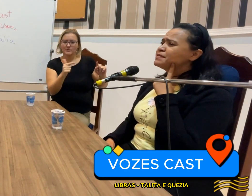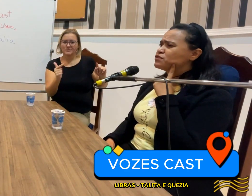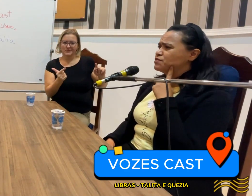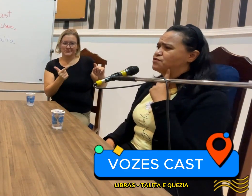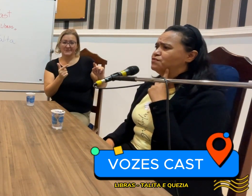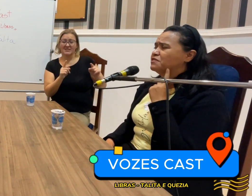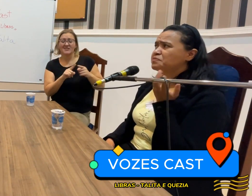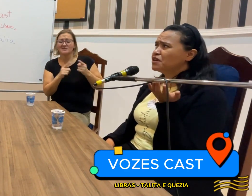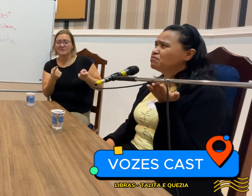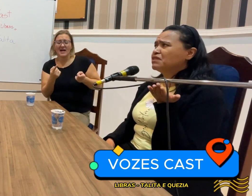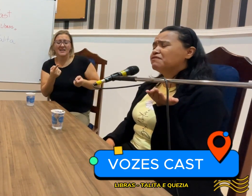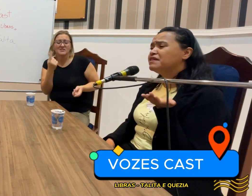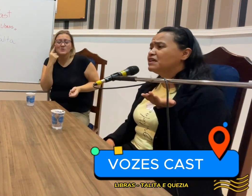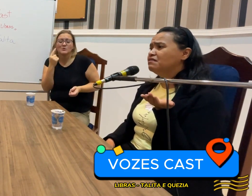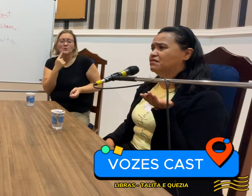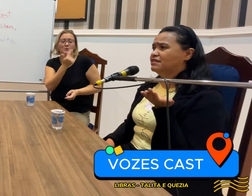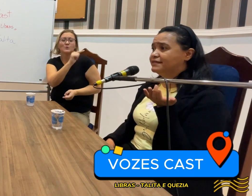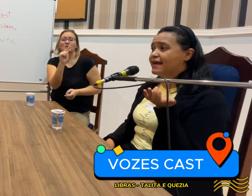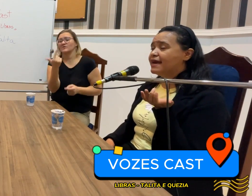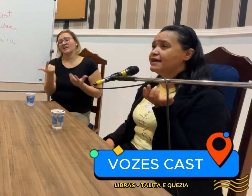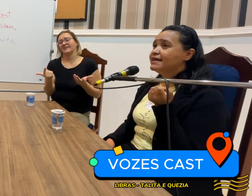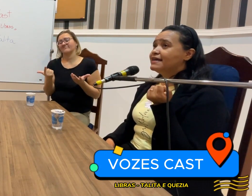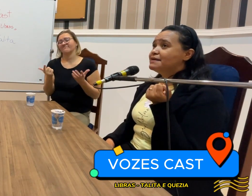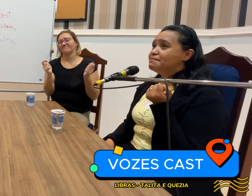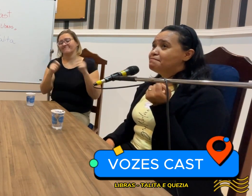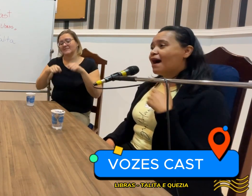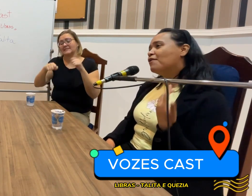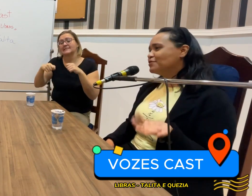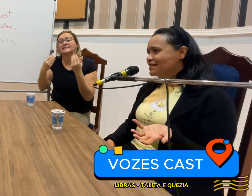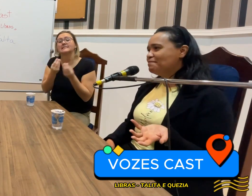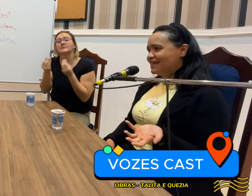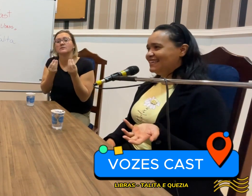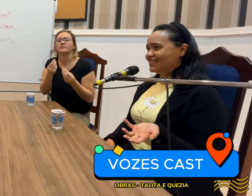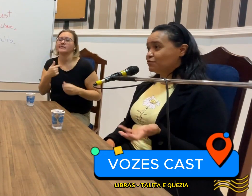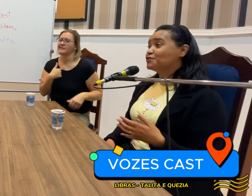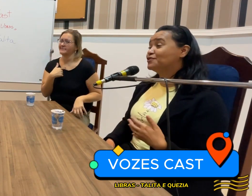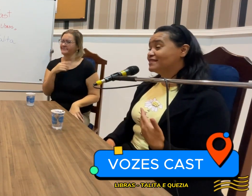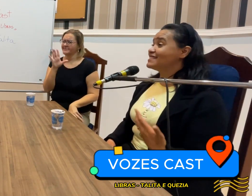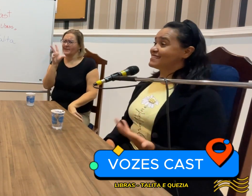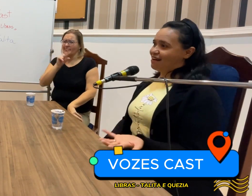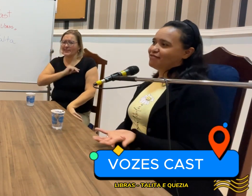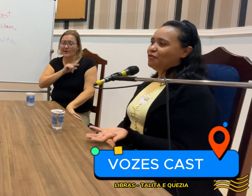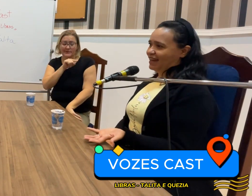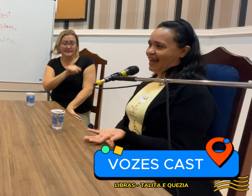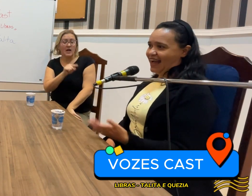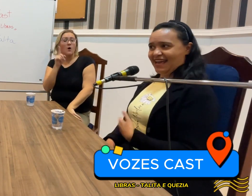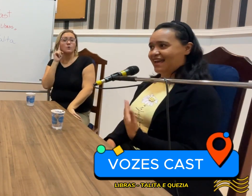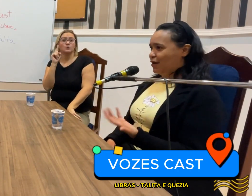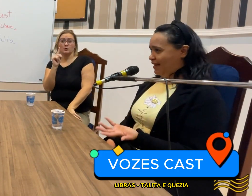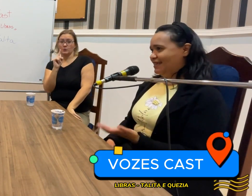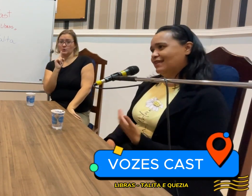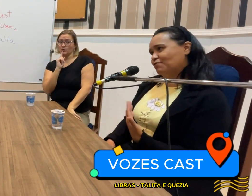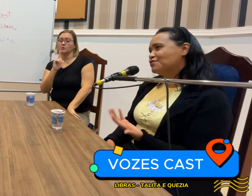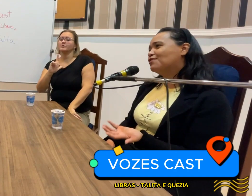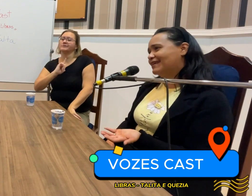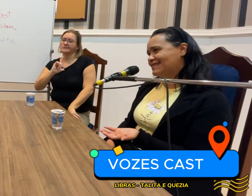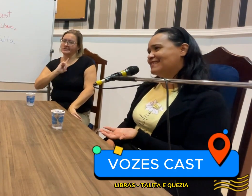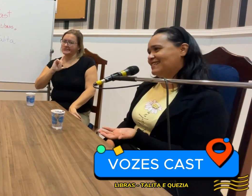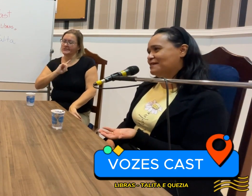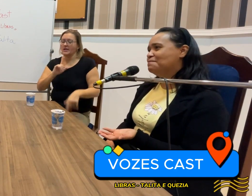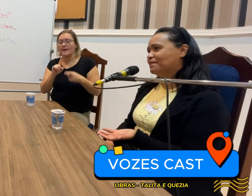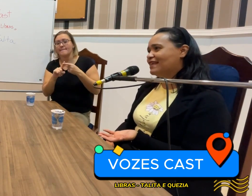não tem pessoas surdas, porque eu nunca vi, né? Mal eu sabia que os surdos estavam lá, eu é que não